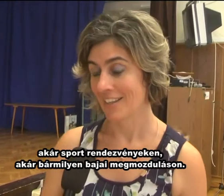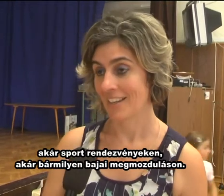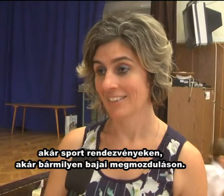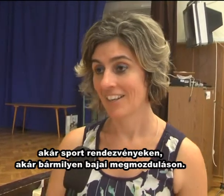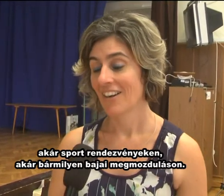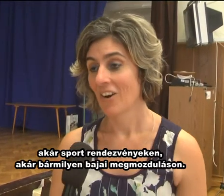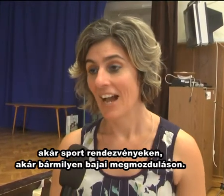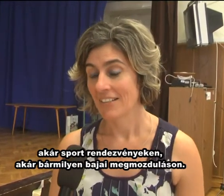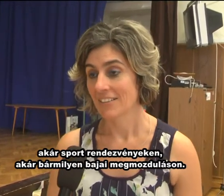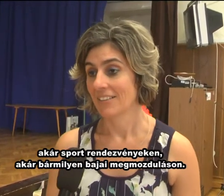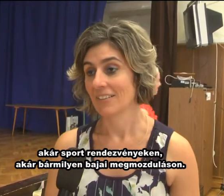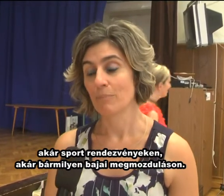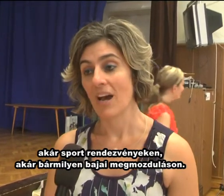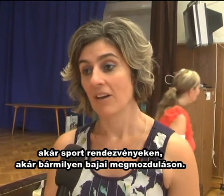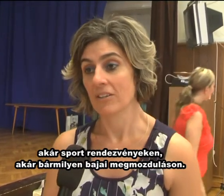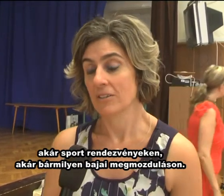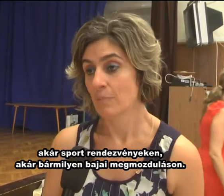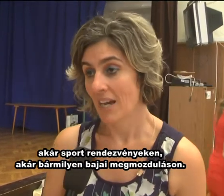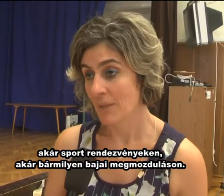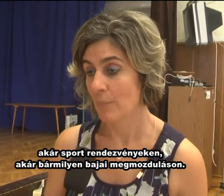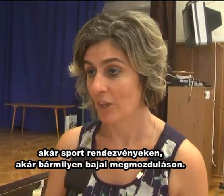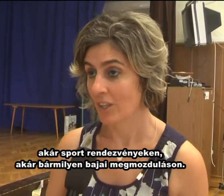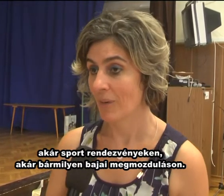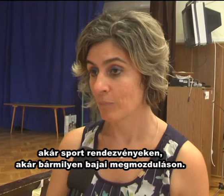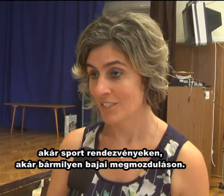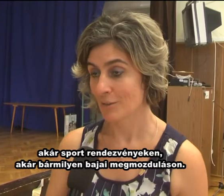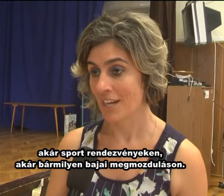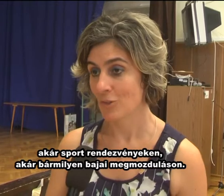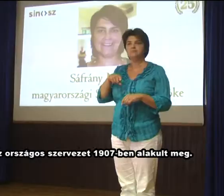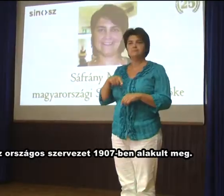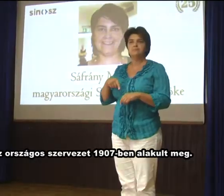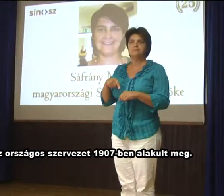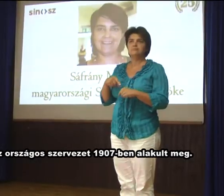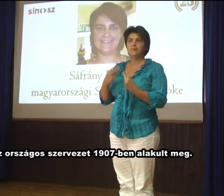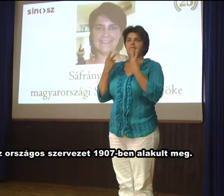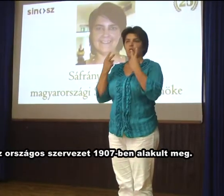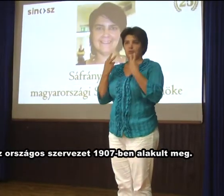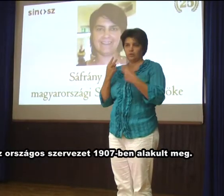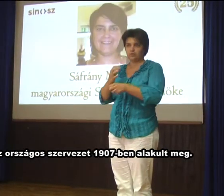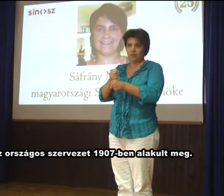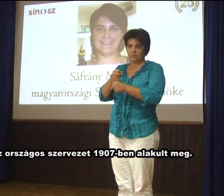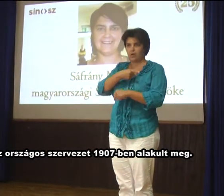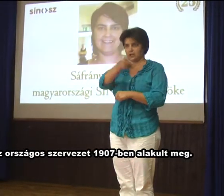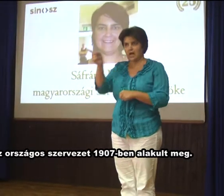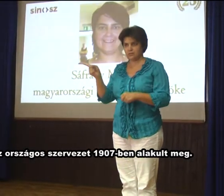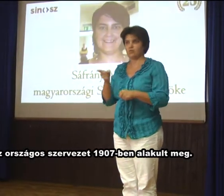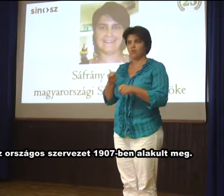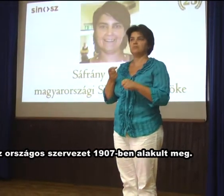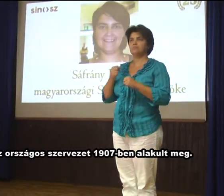sportrendezvényeken, akár bármilyen bajai megmozduláson. Az országos szervezet 1907-ben alakult